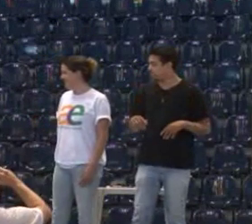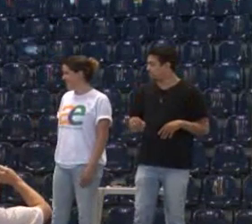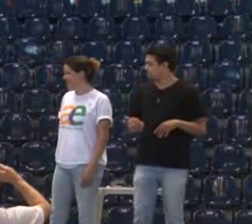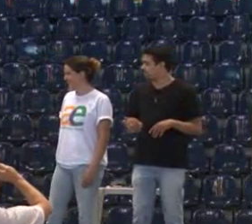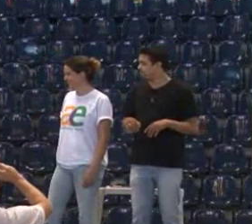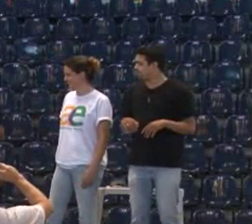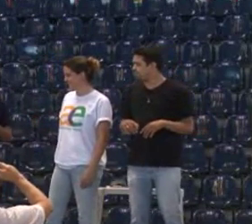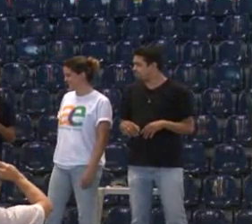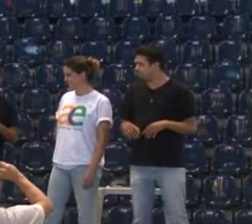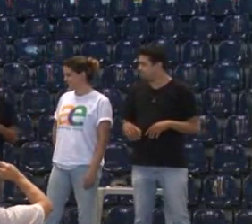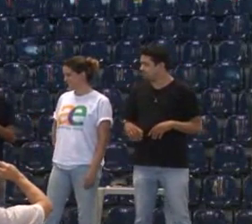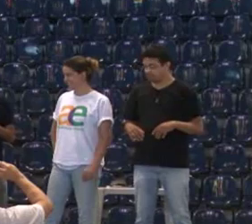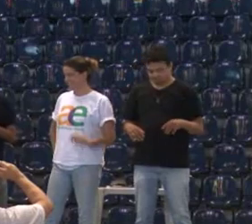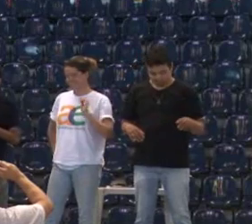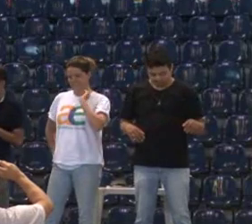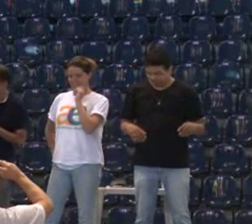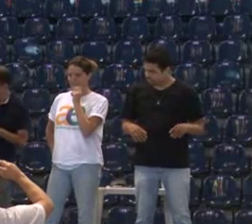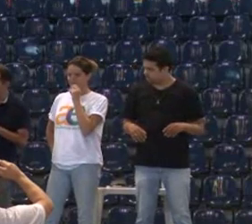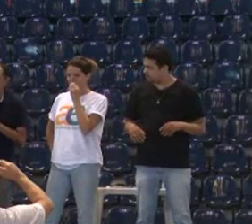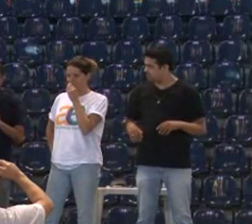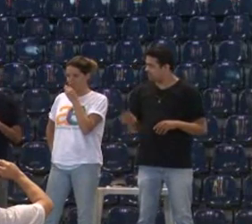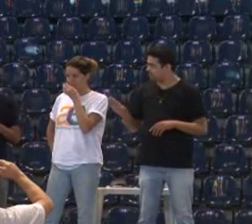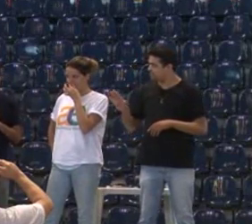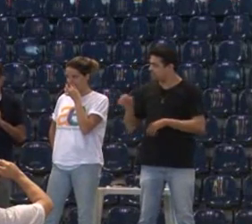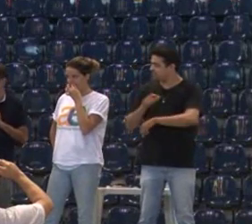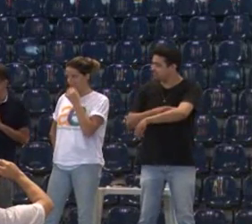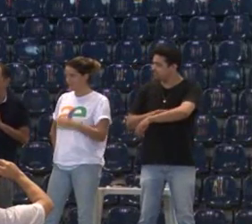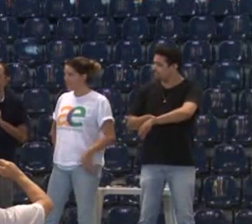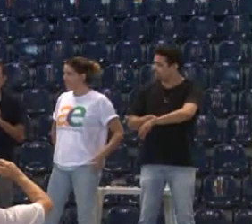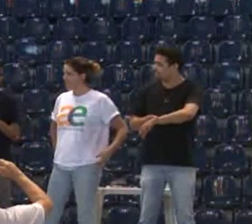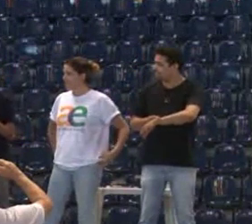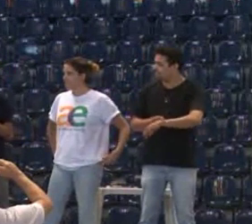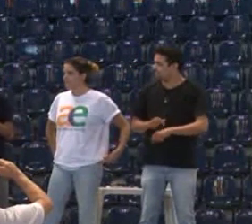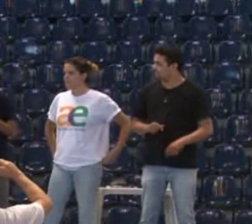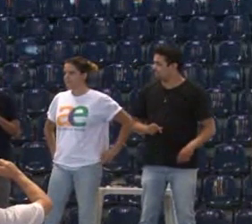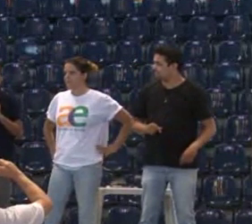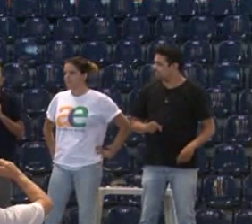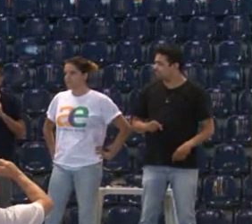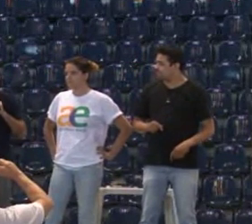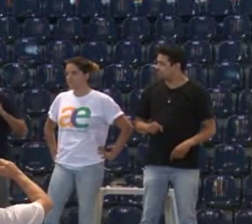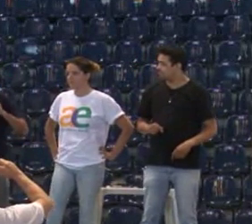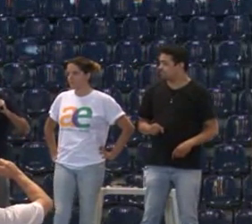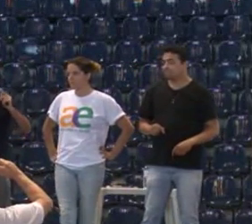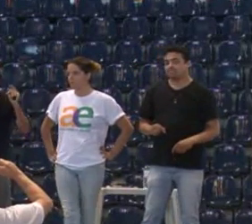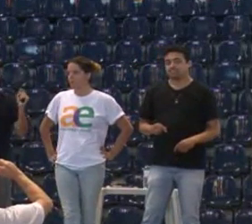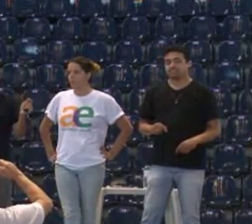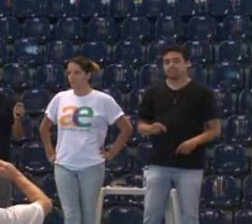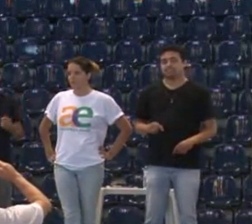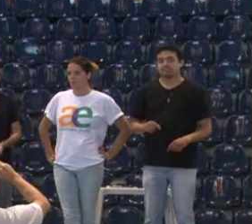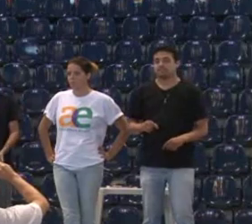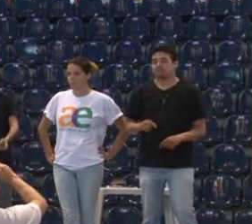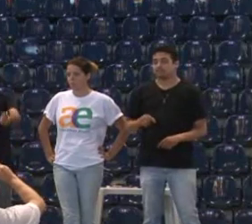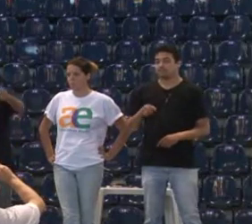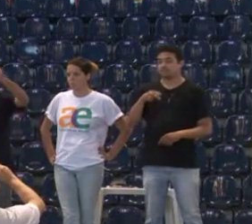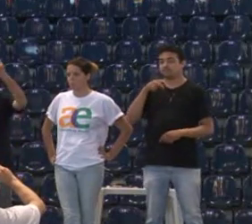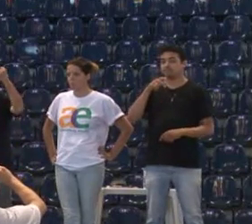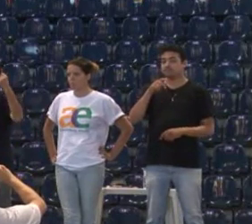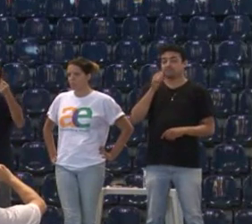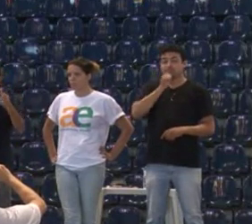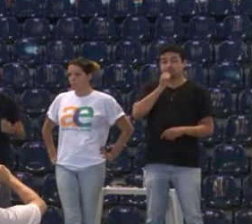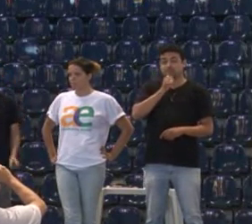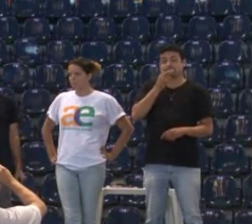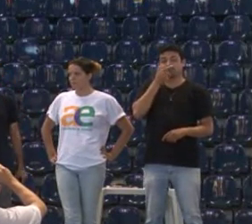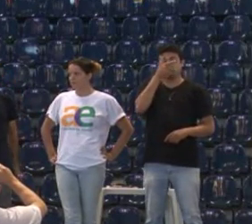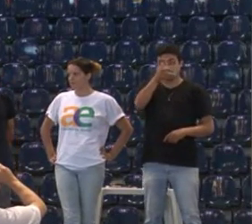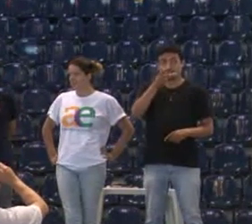experiência de palavras que o time carioca não vai dançar com a mãe olha natalie eu quero que você diga